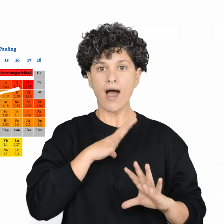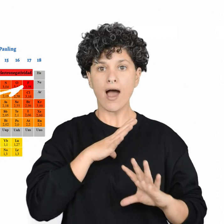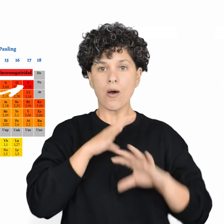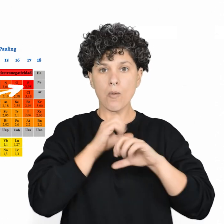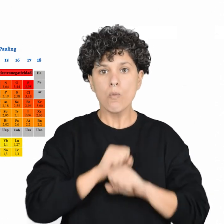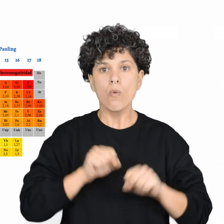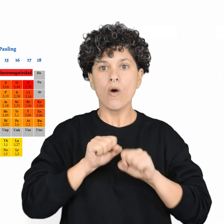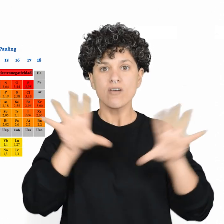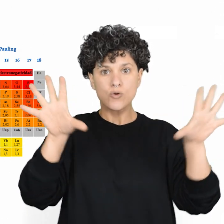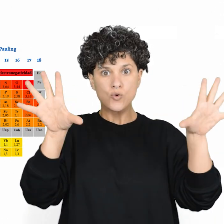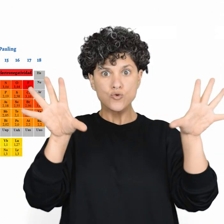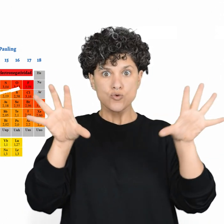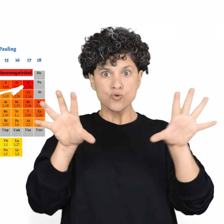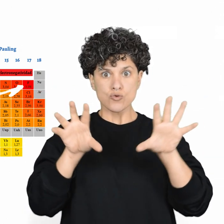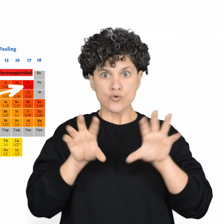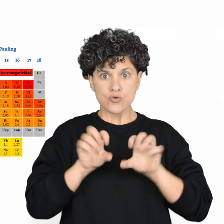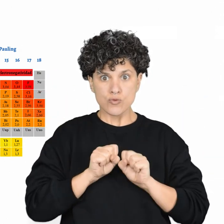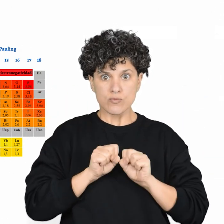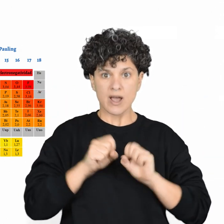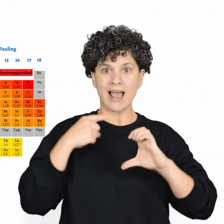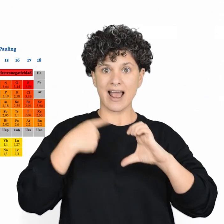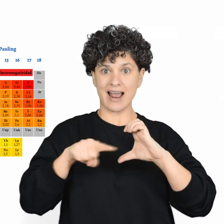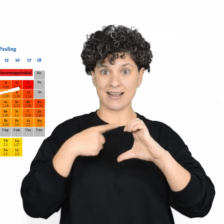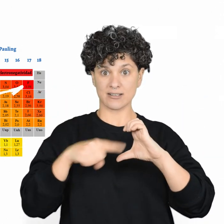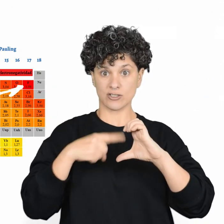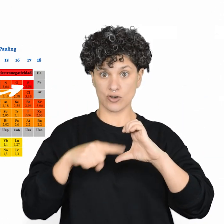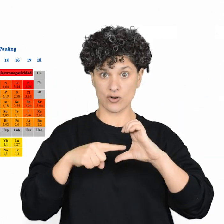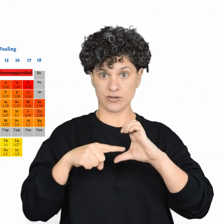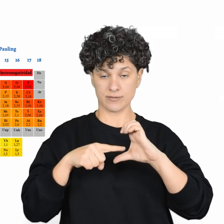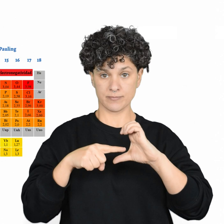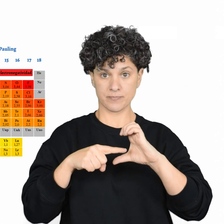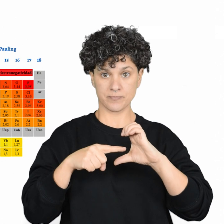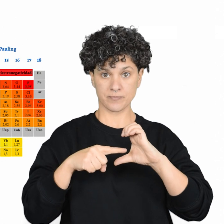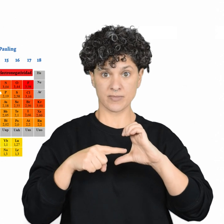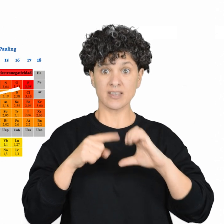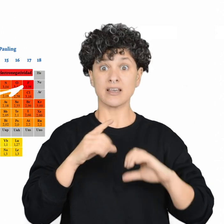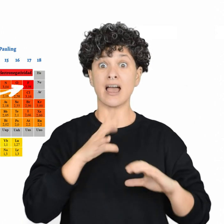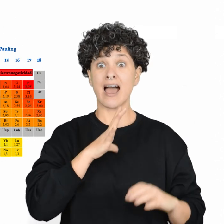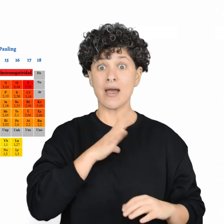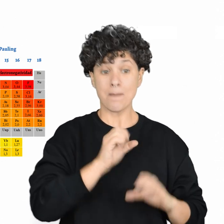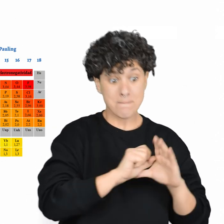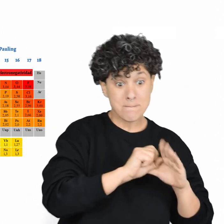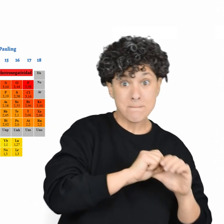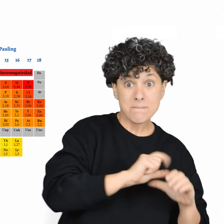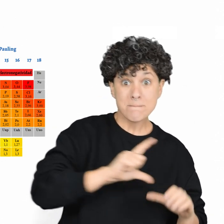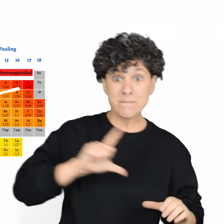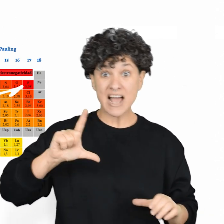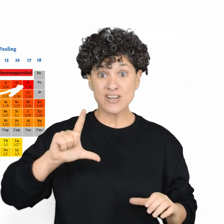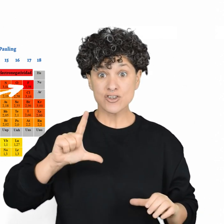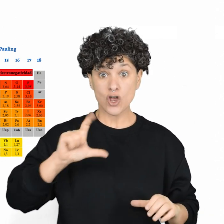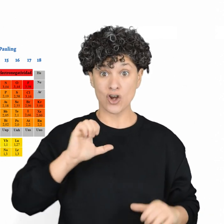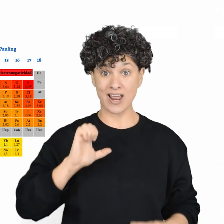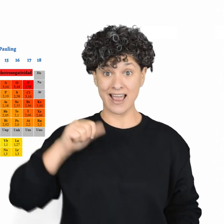cuanto mayor sea la electronegatividad la capacidad de atraer los electrones del enlace será mayor